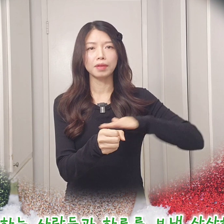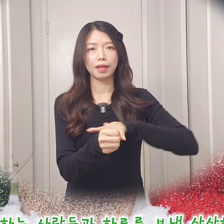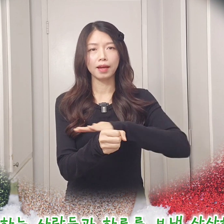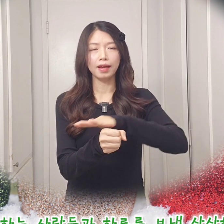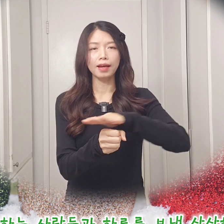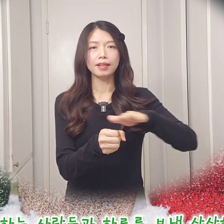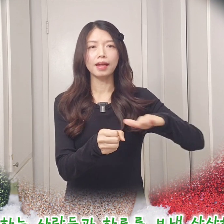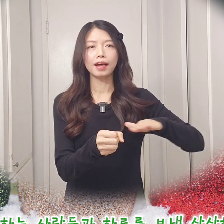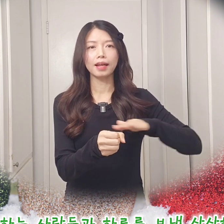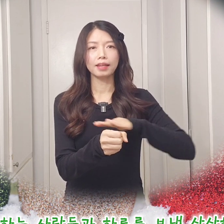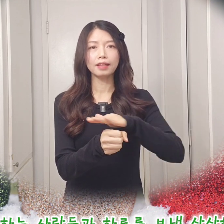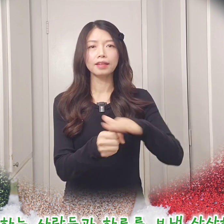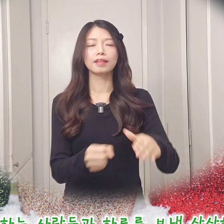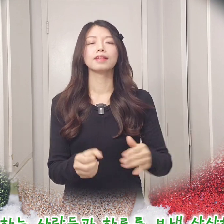됩니다. 사랑하는